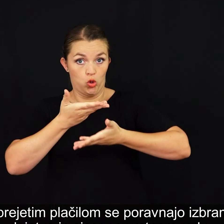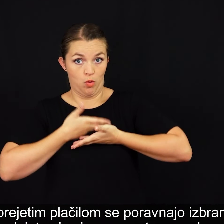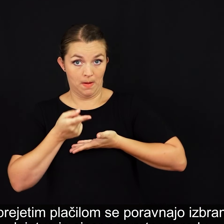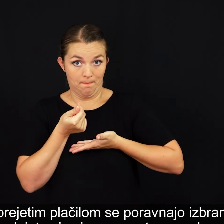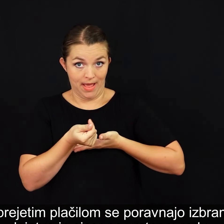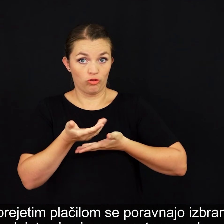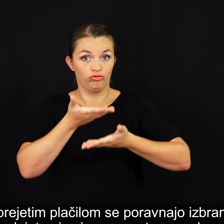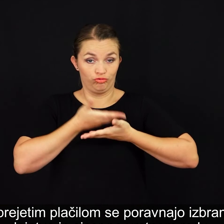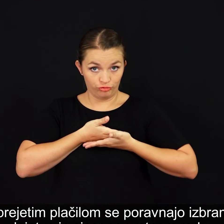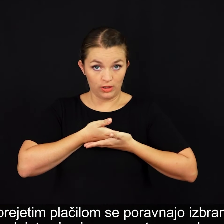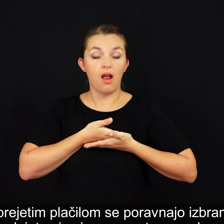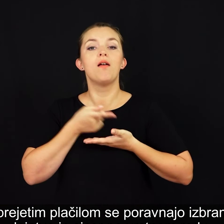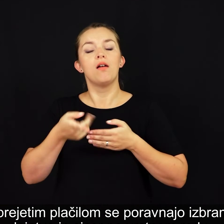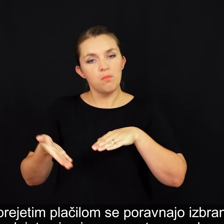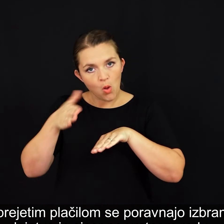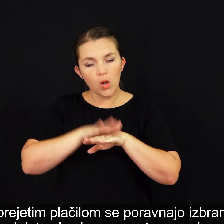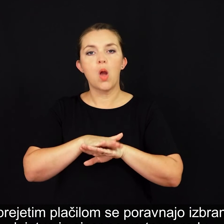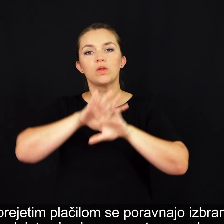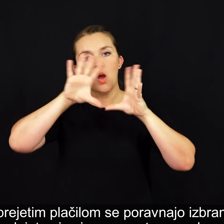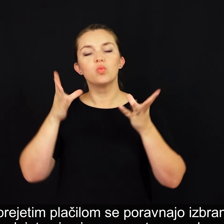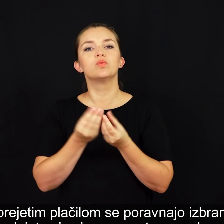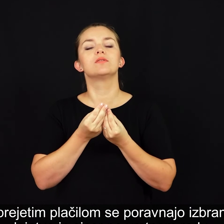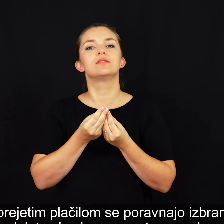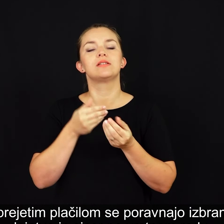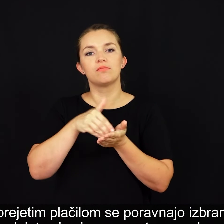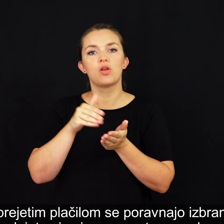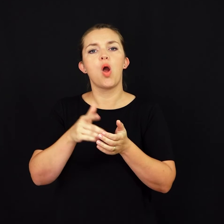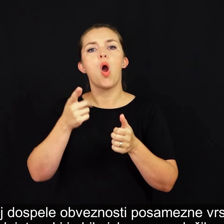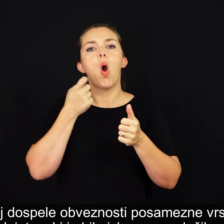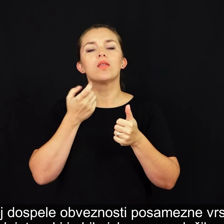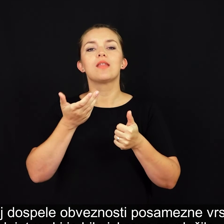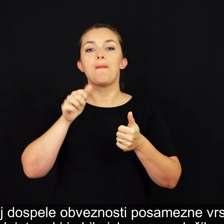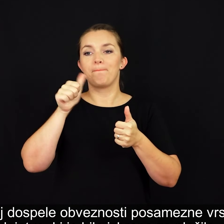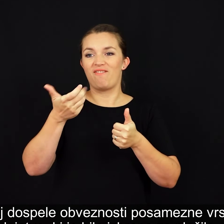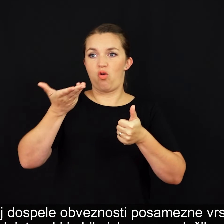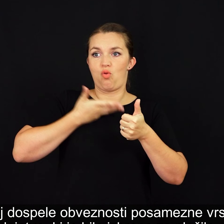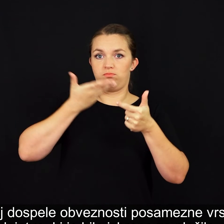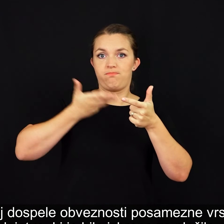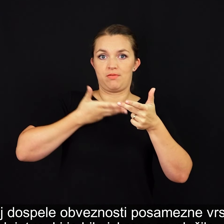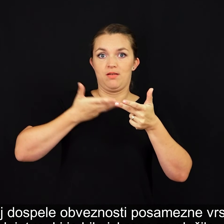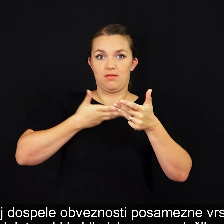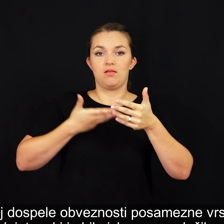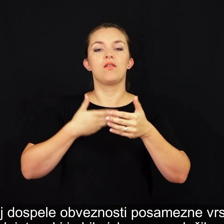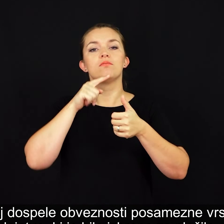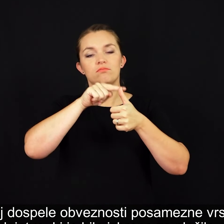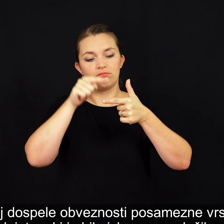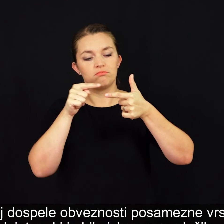poravnajo izbrane dajatve, in sicer po vrstnem redu prej dospele obveznosti posamezne vrste